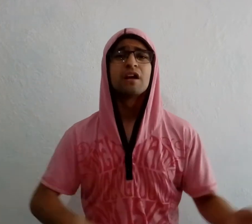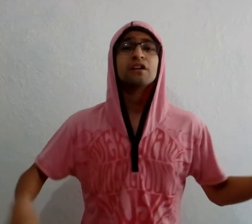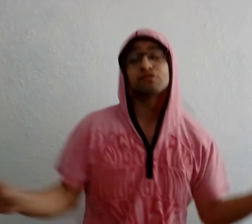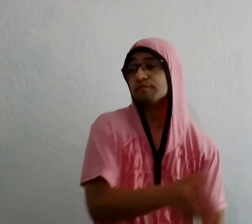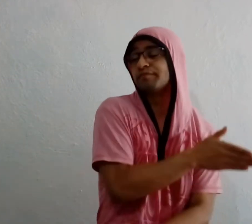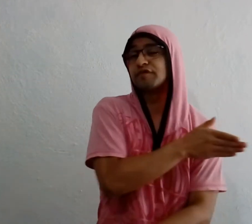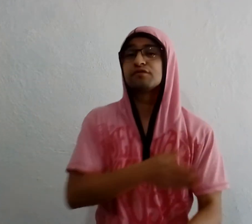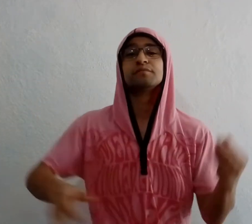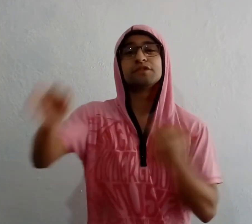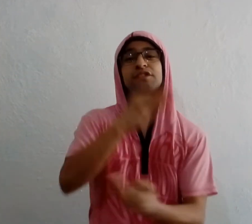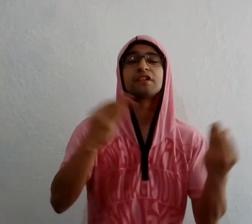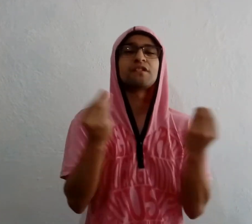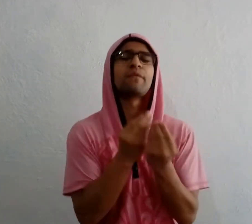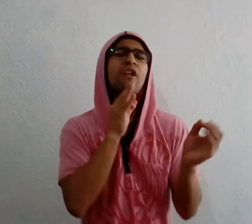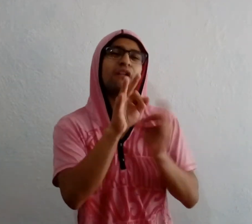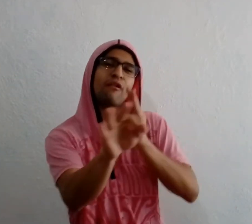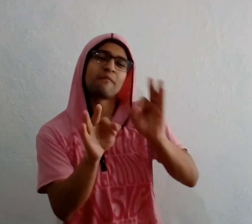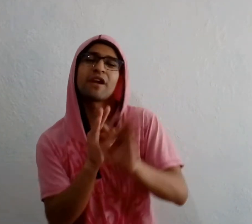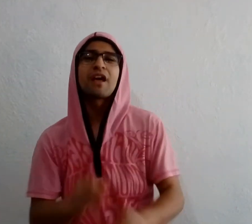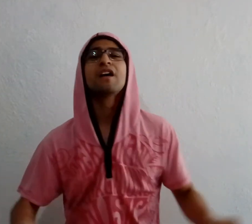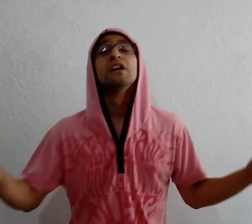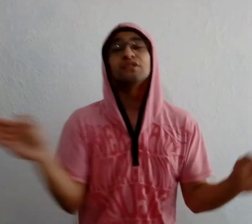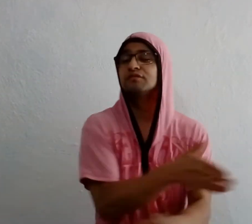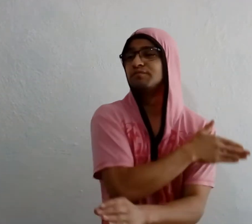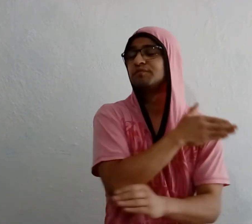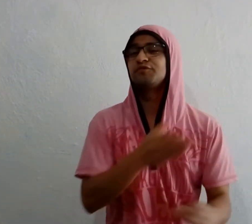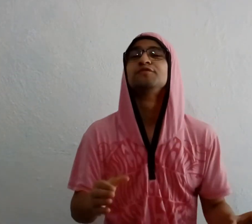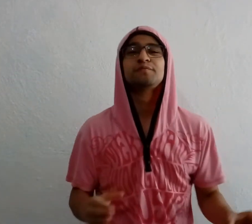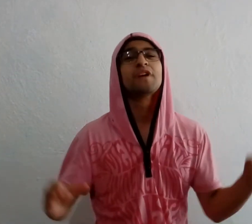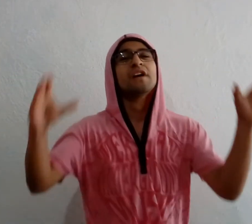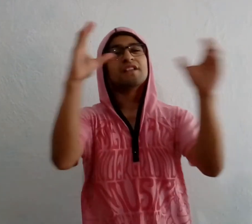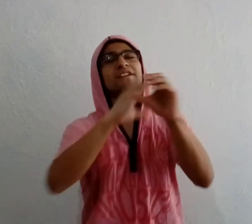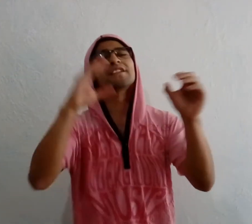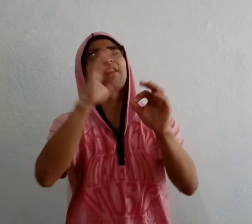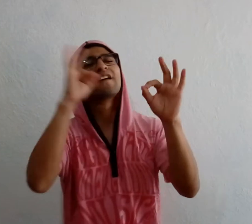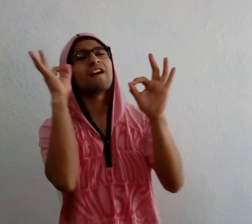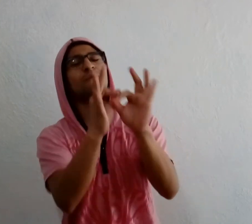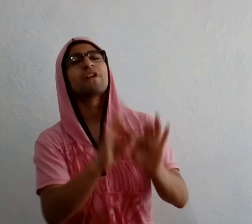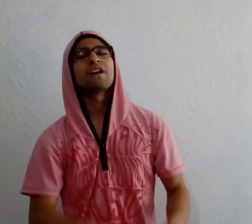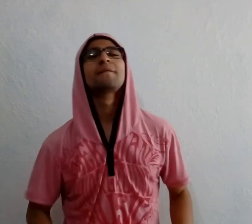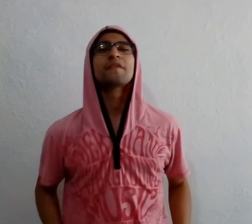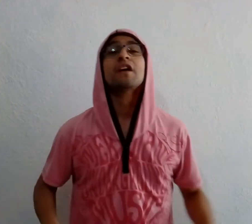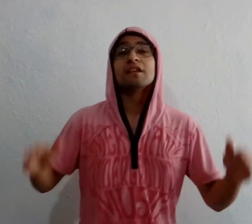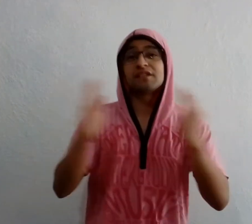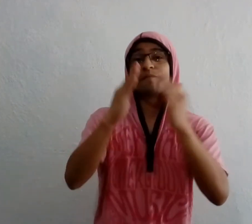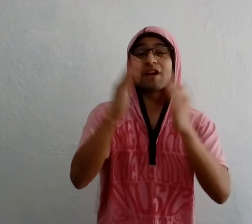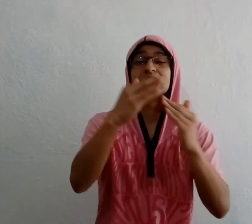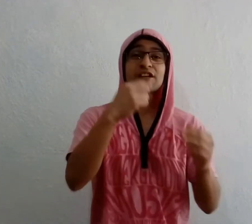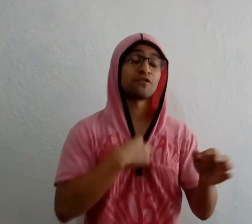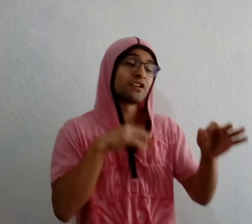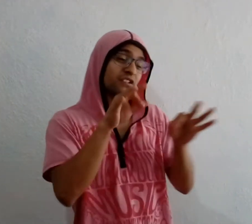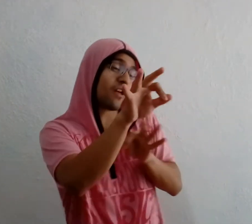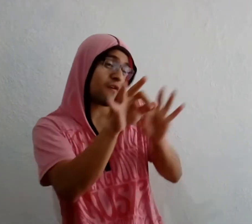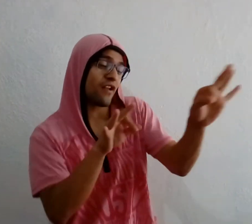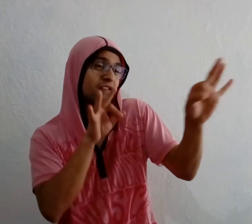desampara. Zoom, zoom, se activó la colmena. Zoom, zoom, lírica de la buena. Desde mi casa conectado a la